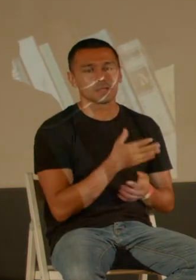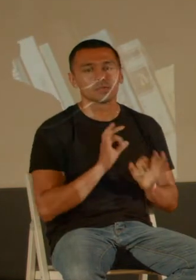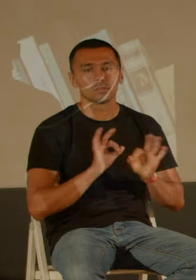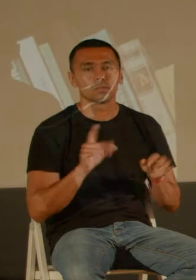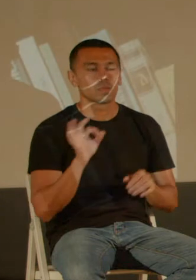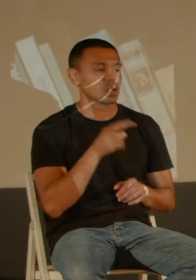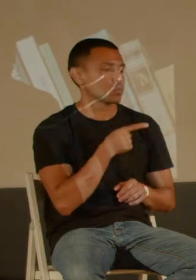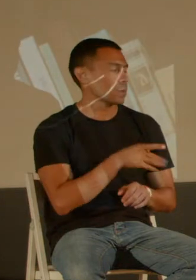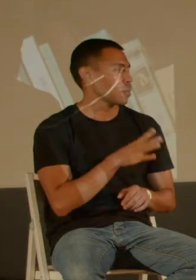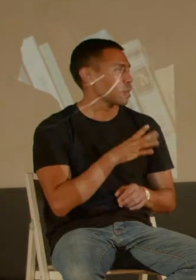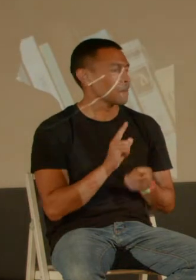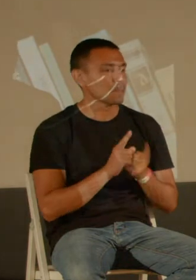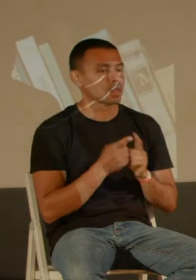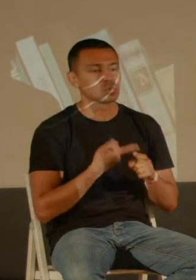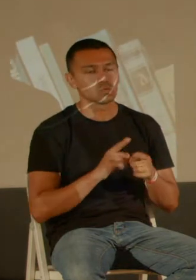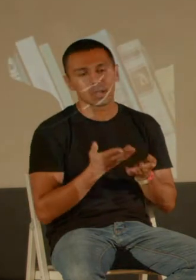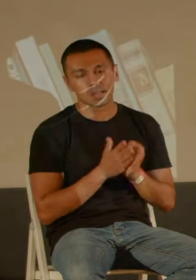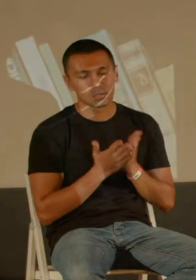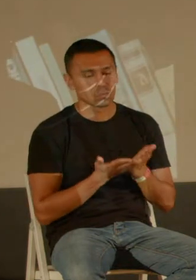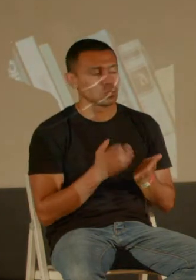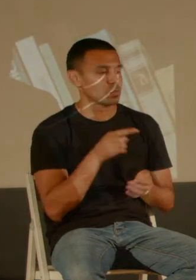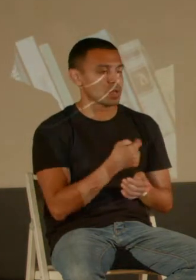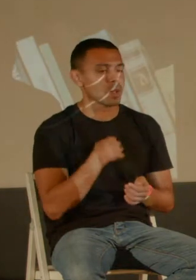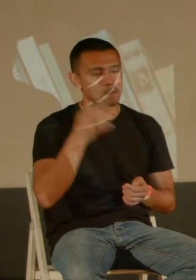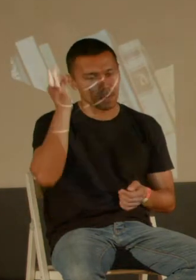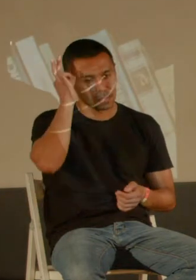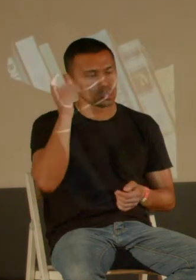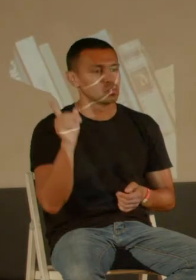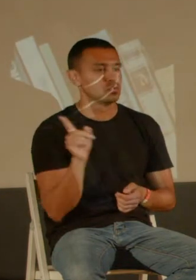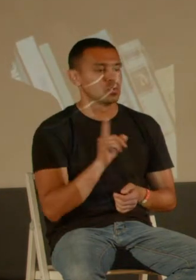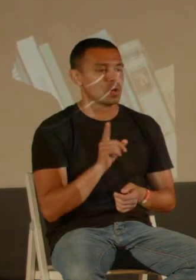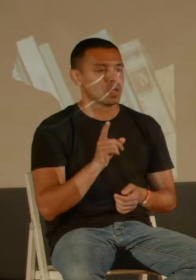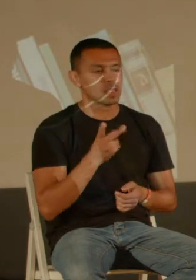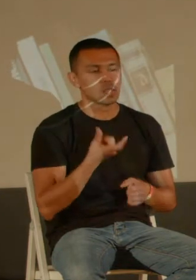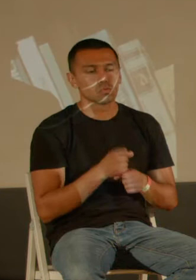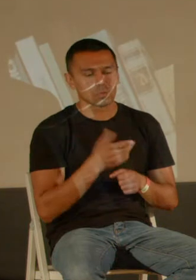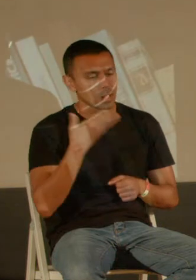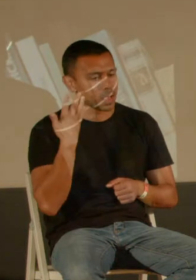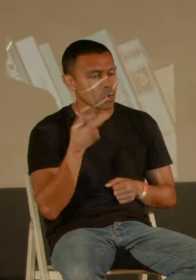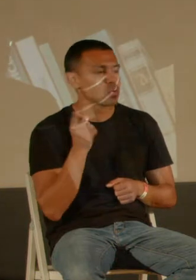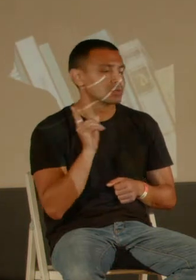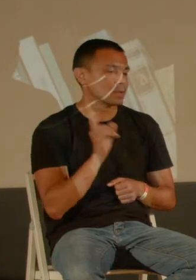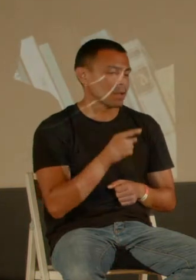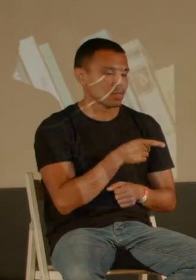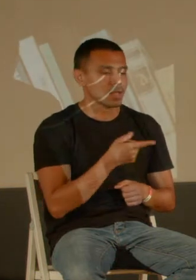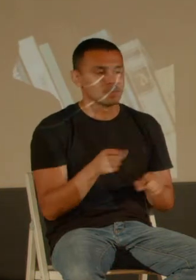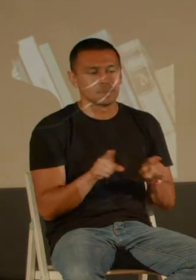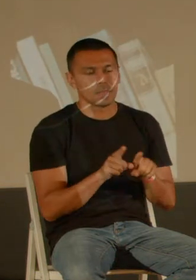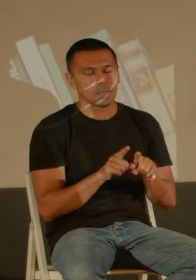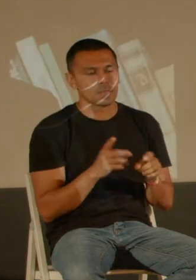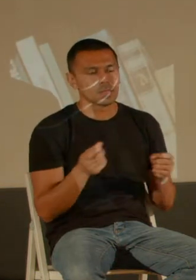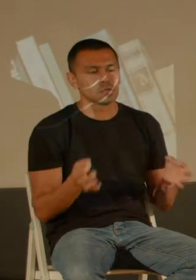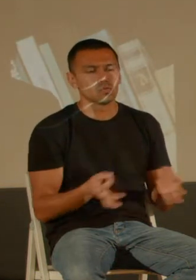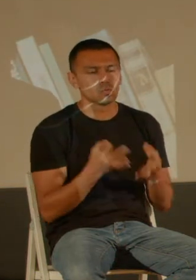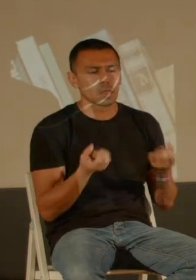нам про те, як тобі було перекладати цю книжку, тому що я пам'ятаю, що не дуже легко, оскільки вона ніби ніякого